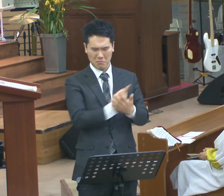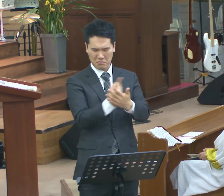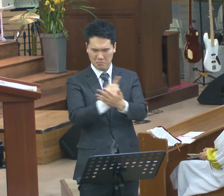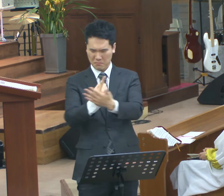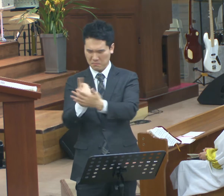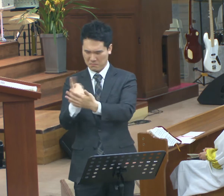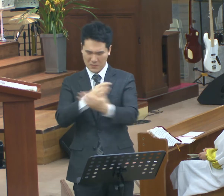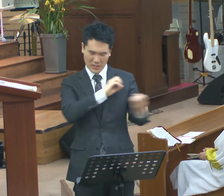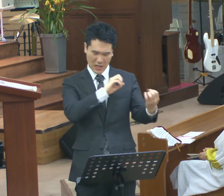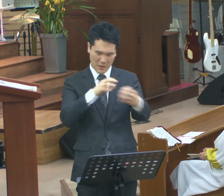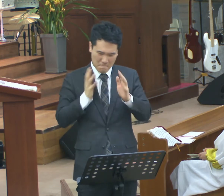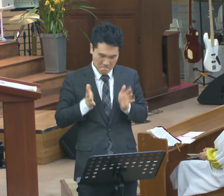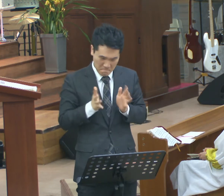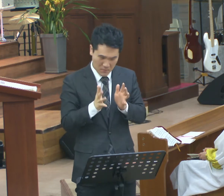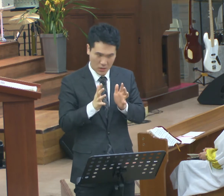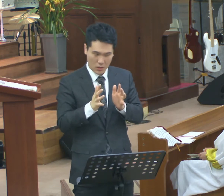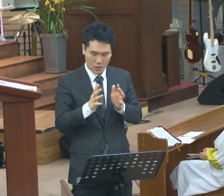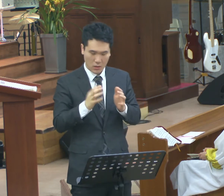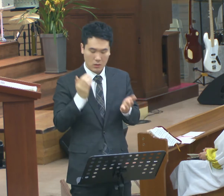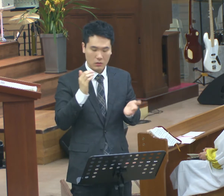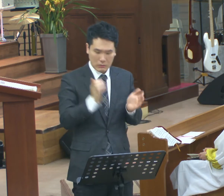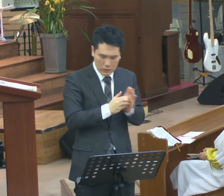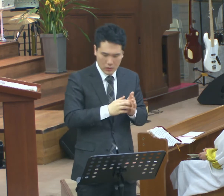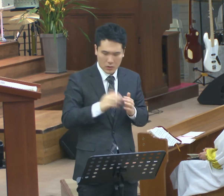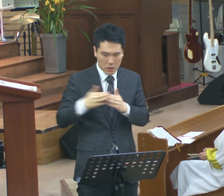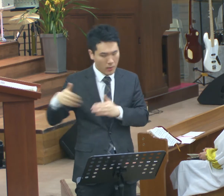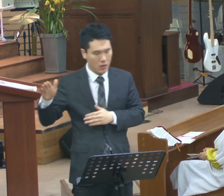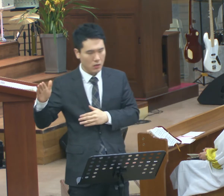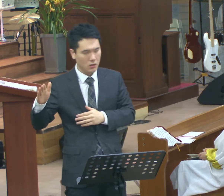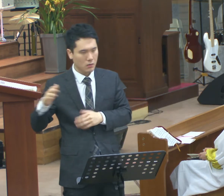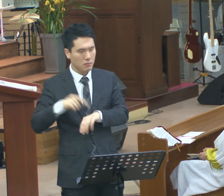헤롯의 연설을 보면 이것은 신의 소리요 사람의 소리가 아니라,